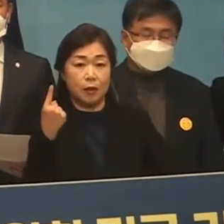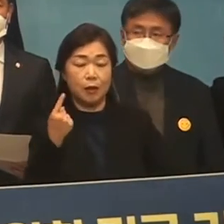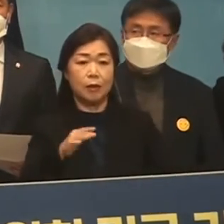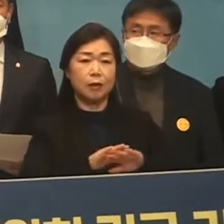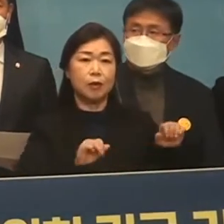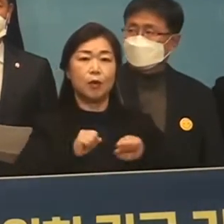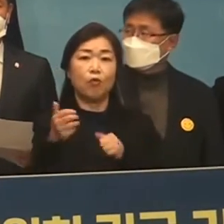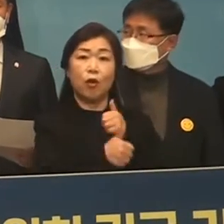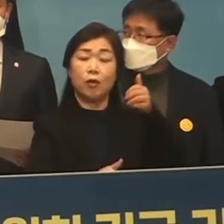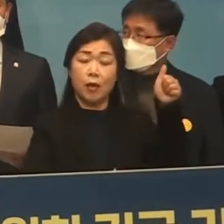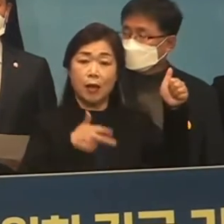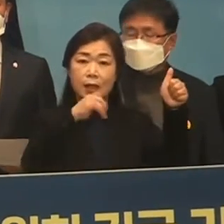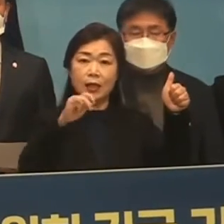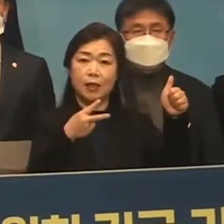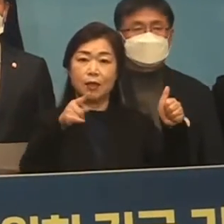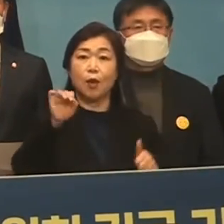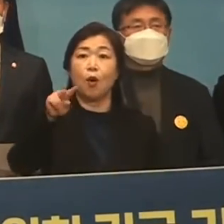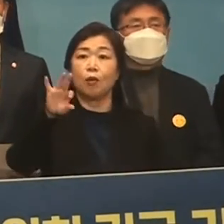위원장 진성준입니다.